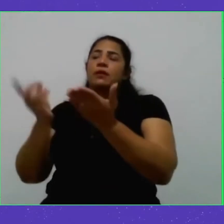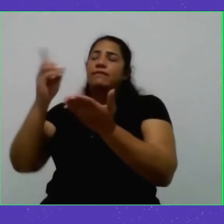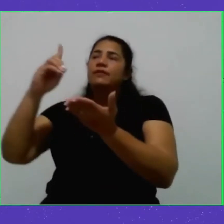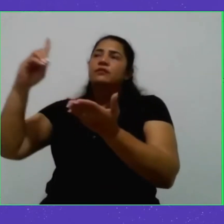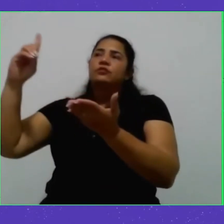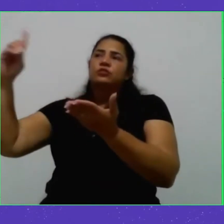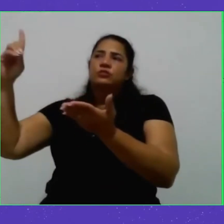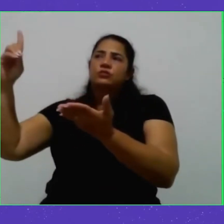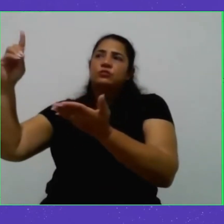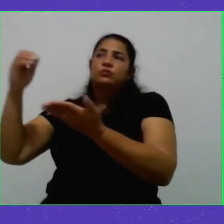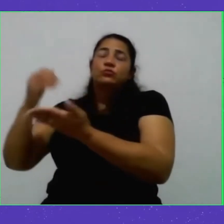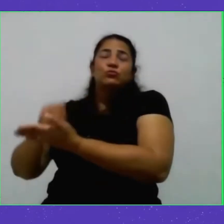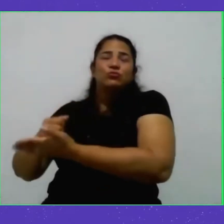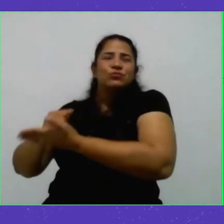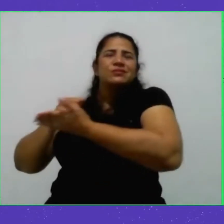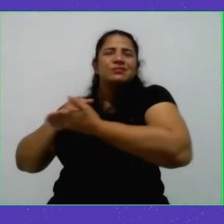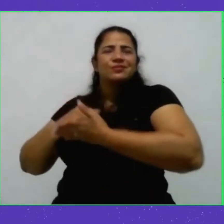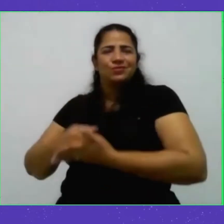necessitados.